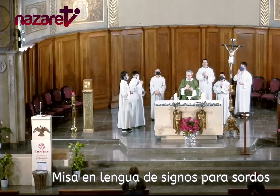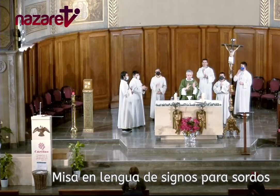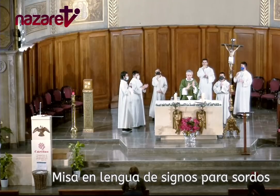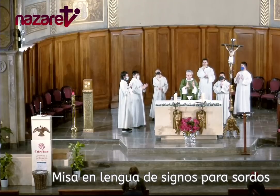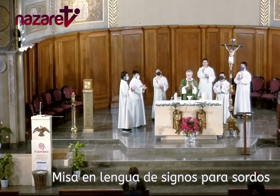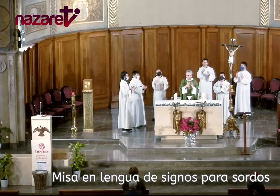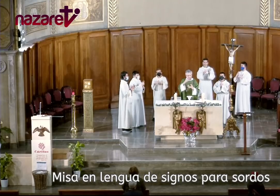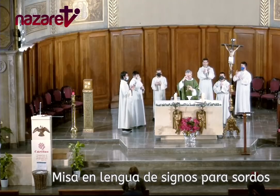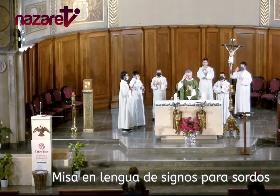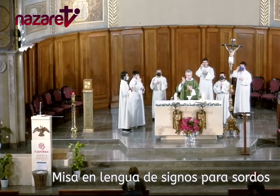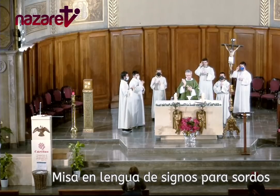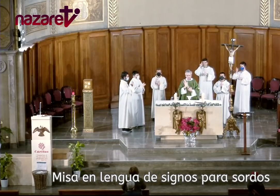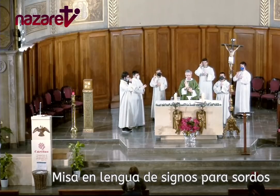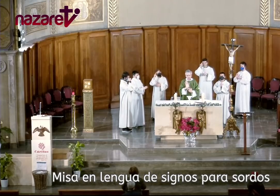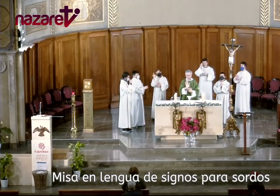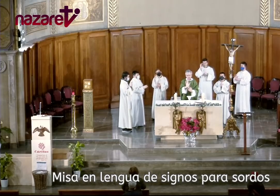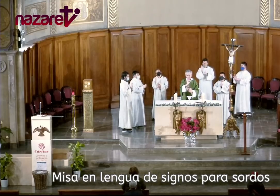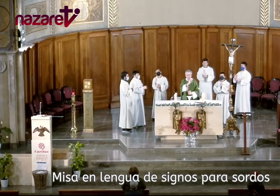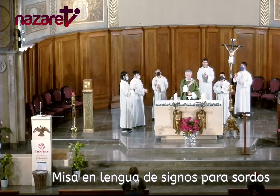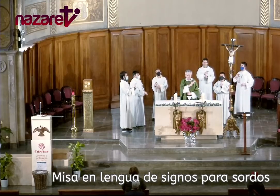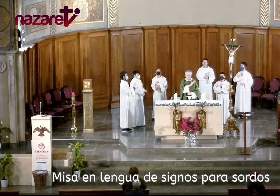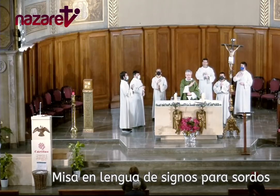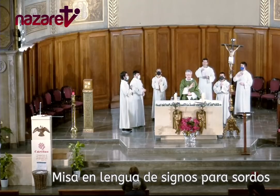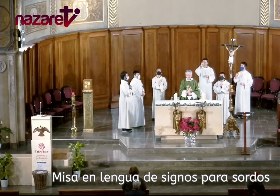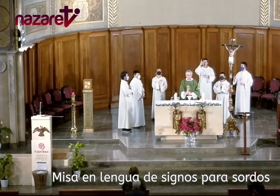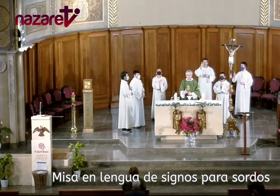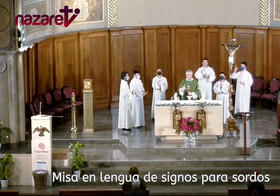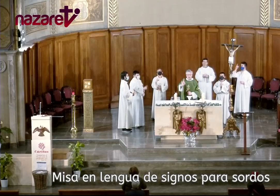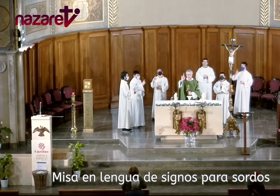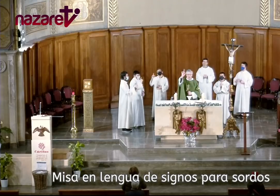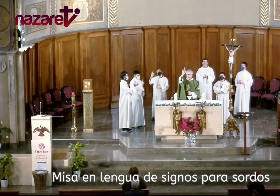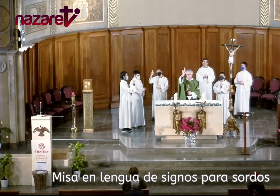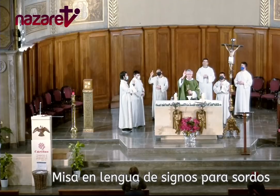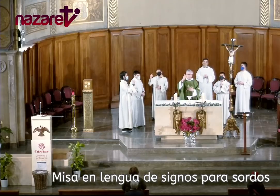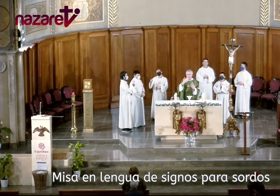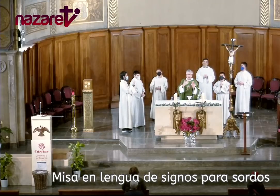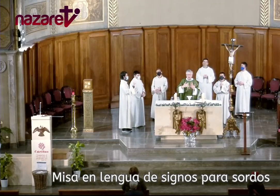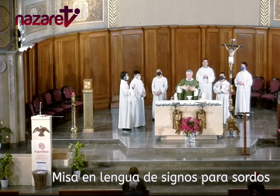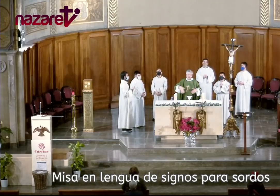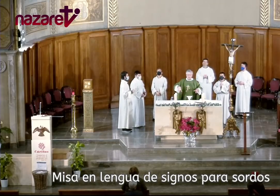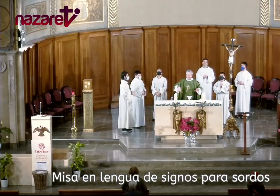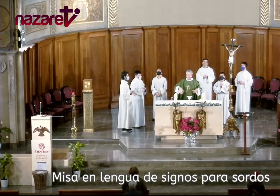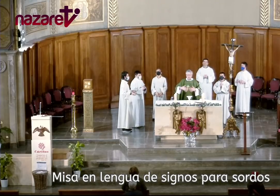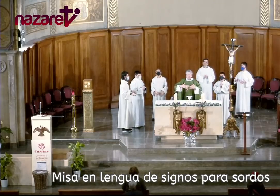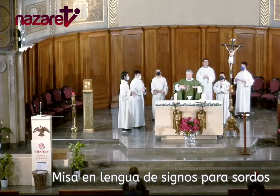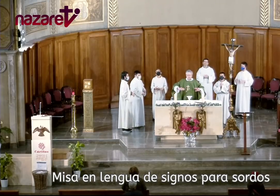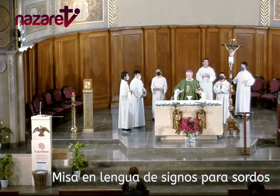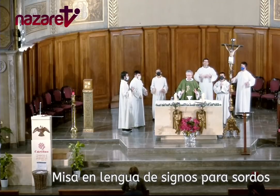cielo, bendito el que viene en nombre del Señor.